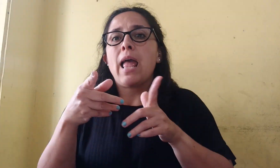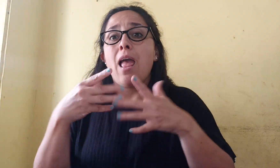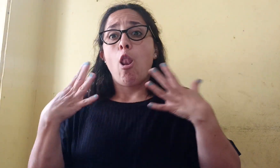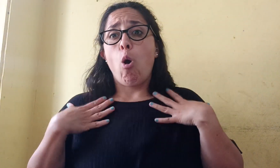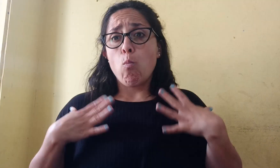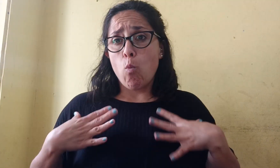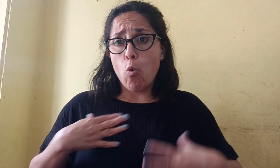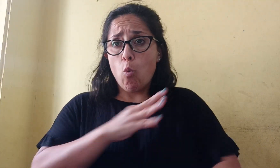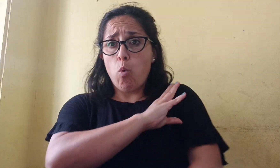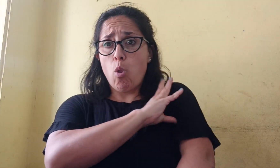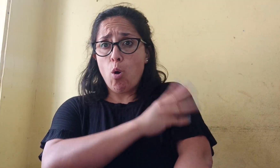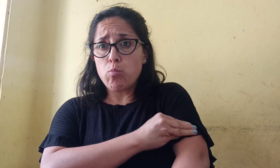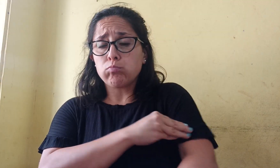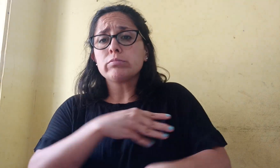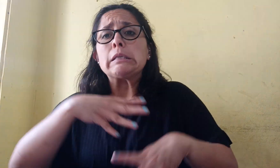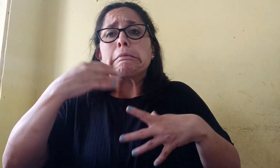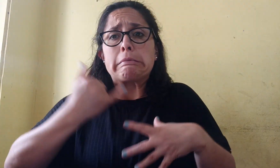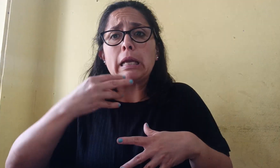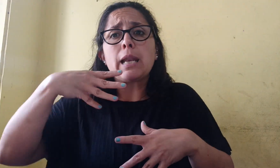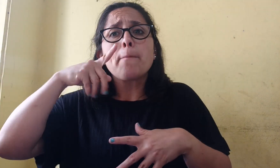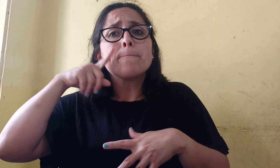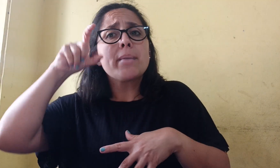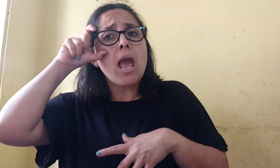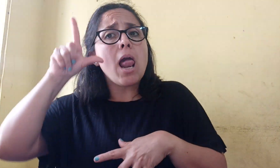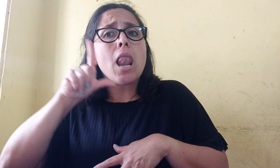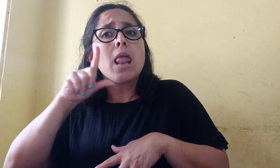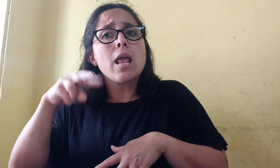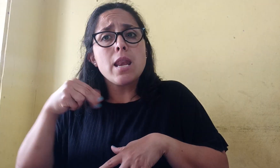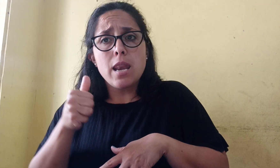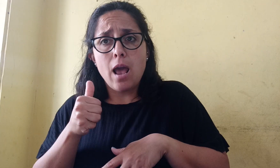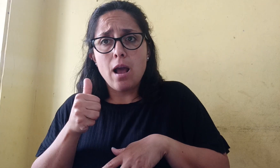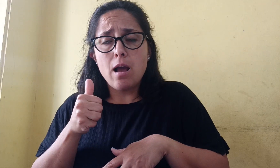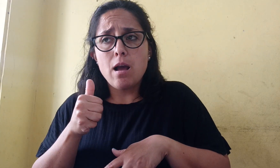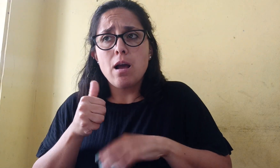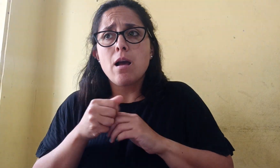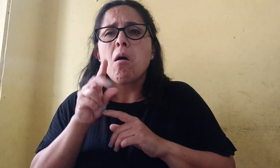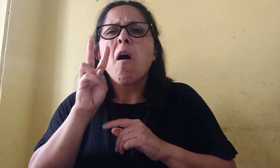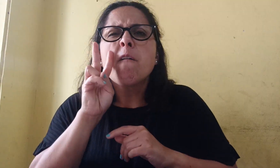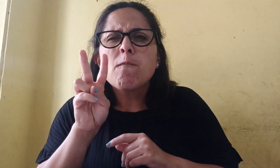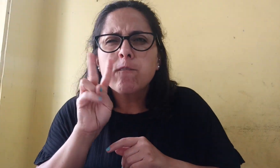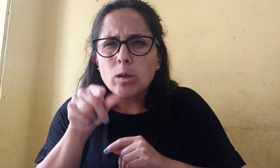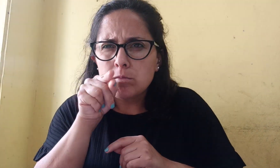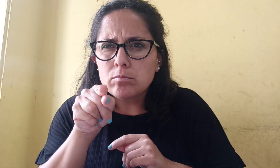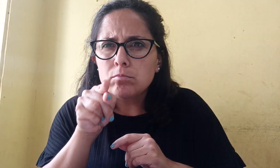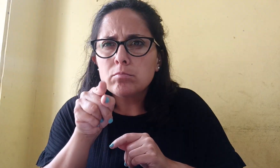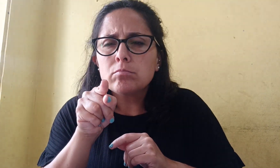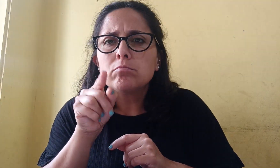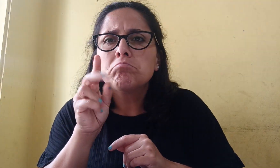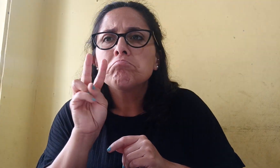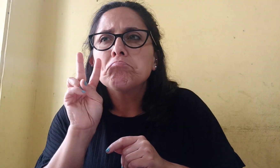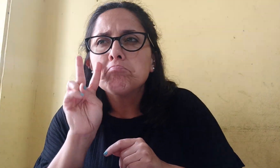¿sí? O sea, que tienen esta vaina de mielina que está compuesta, fíjense si se ven el detalle,